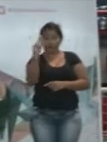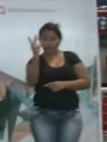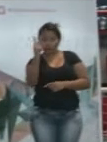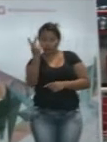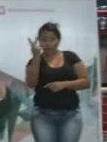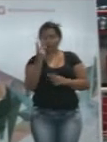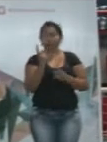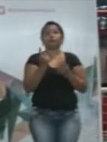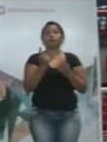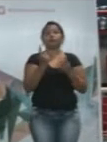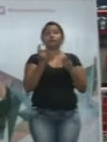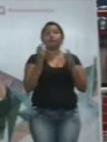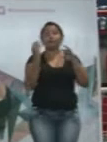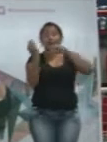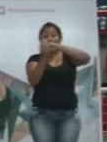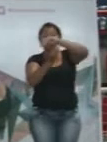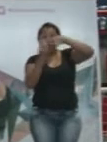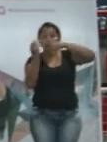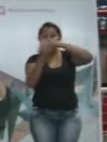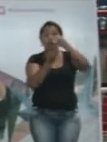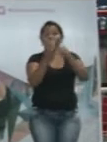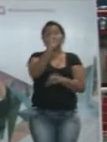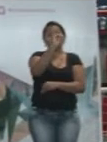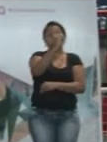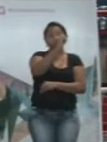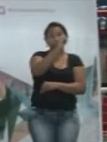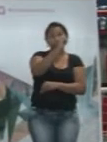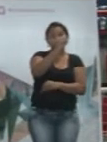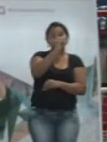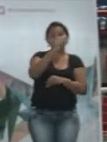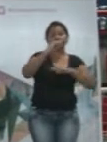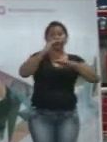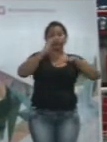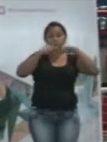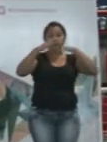hidrogênio vai reagir com o gás oxigênio, produzindo água.